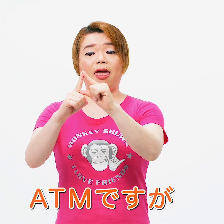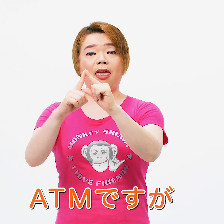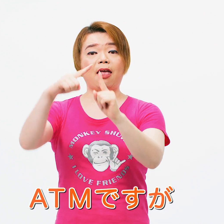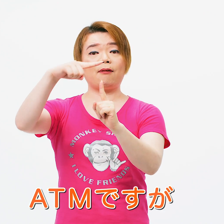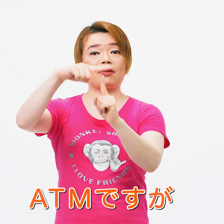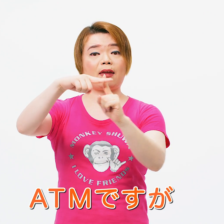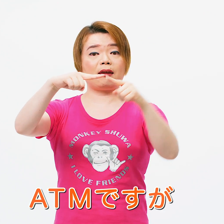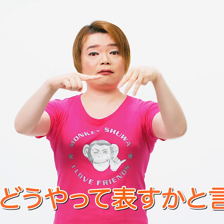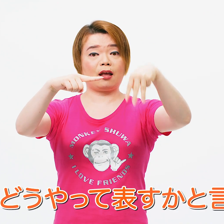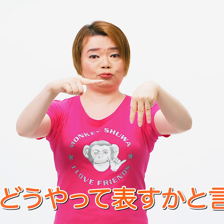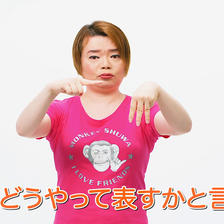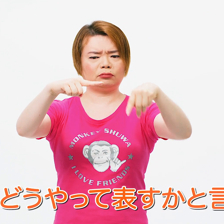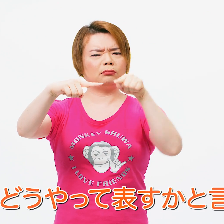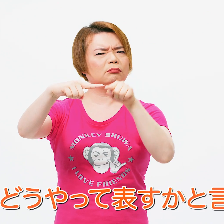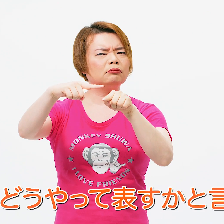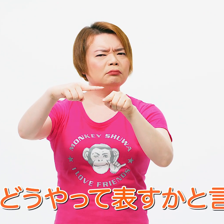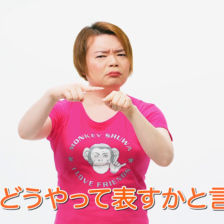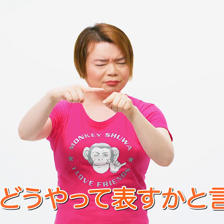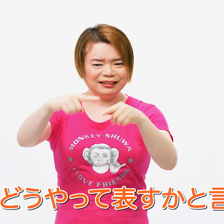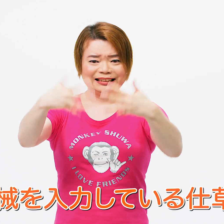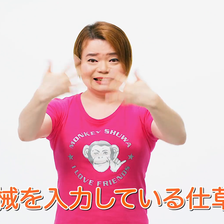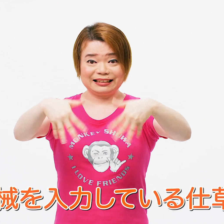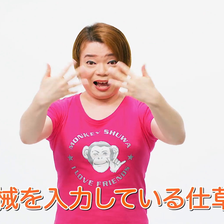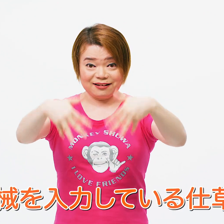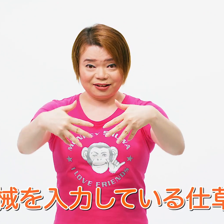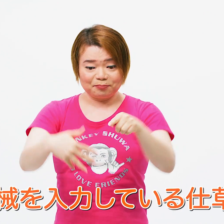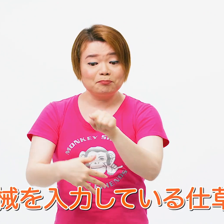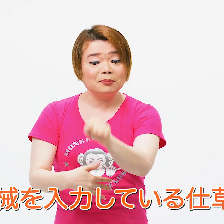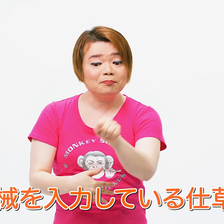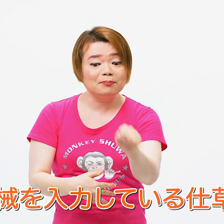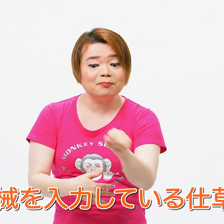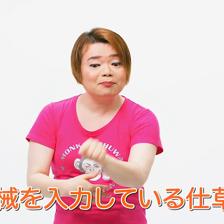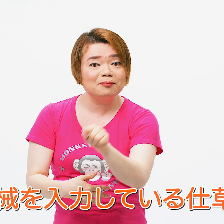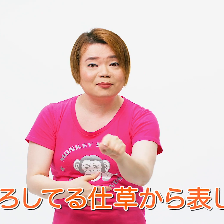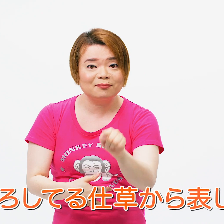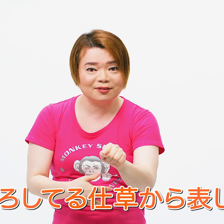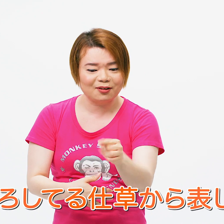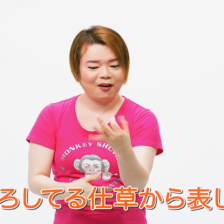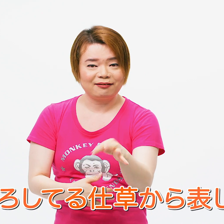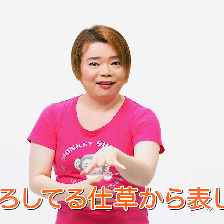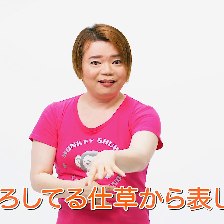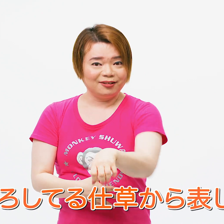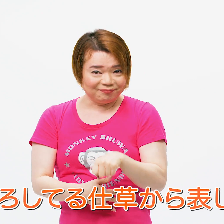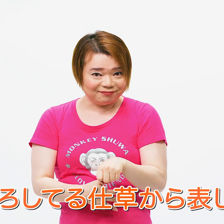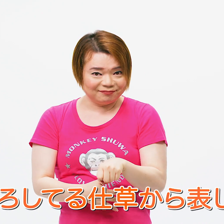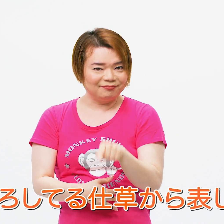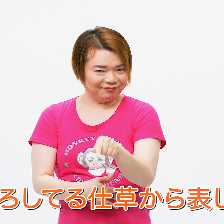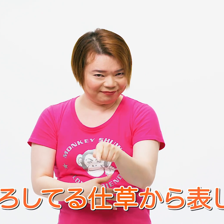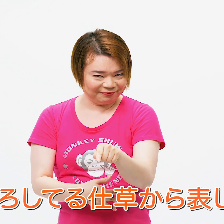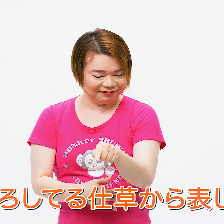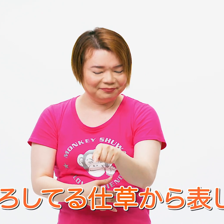ATM ですが、これはどうやって表すかというと、機械を入力している仕草、お金を下ろしている仕草から表